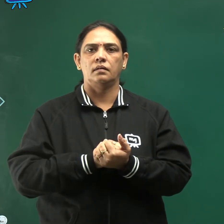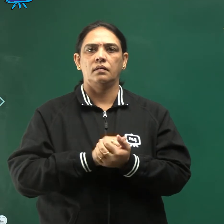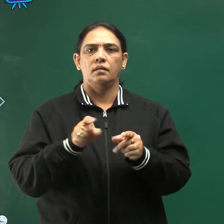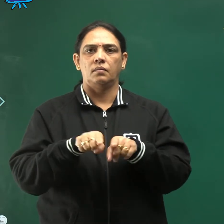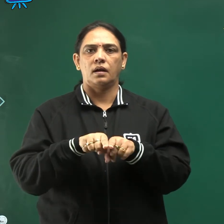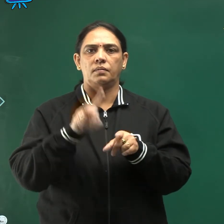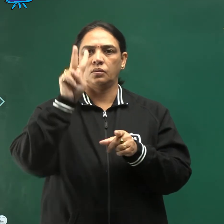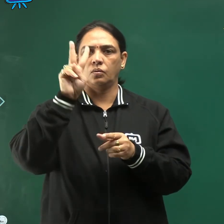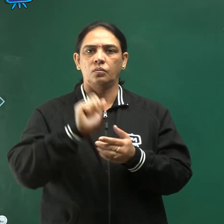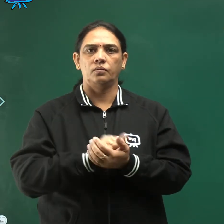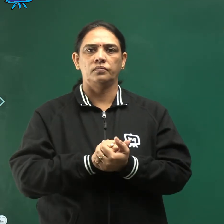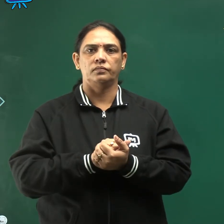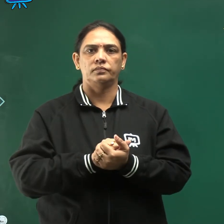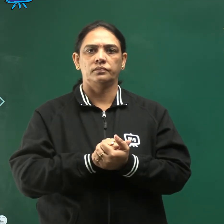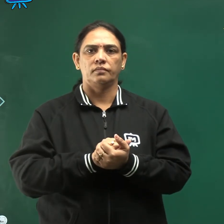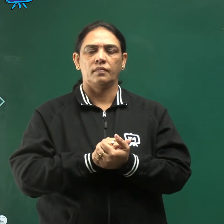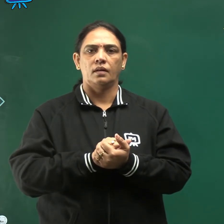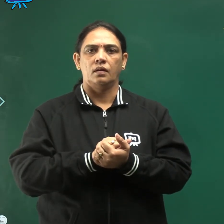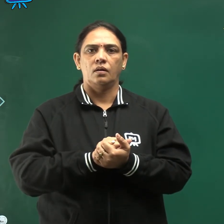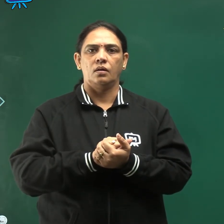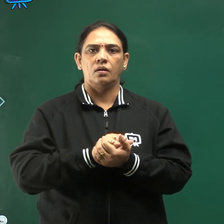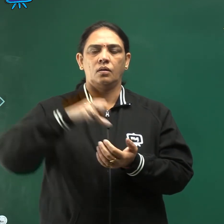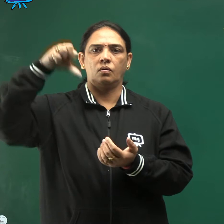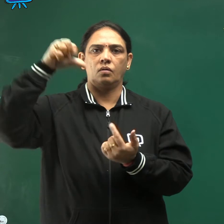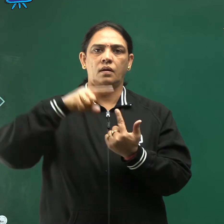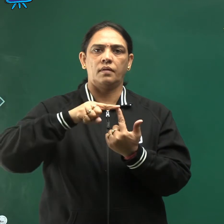बराबर 2, 9 का वर्गमूल